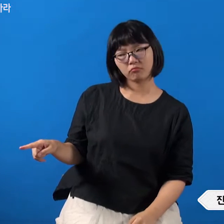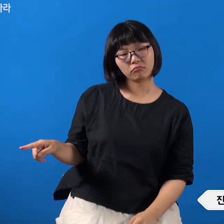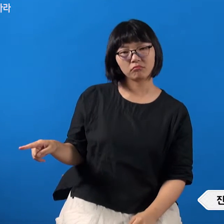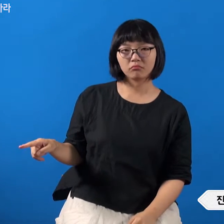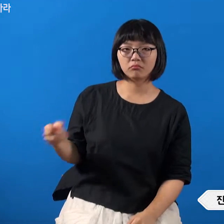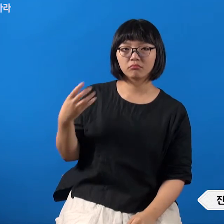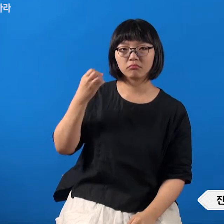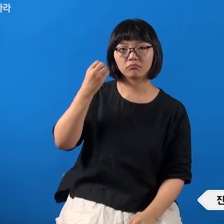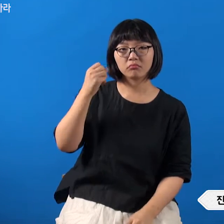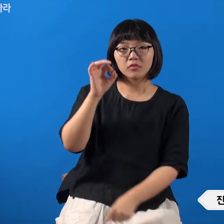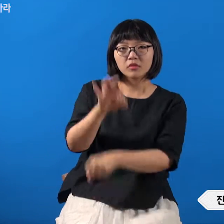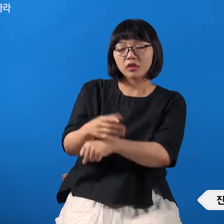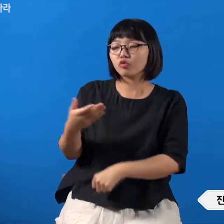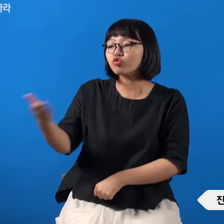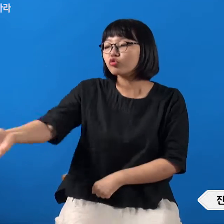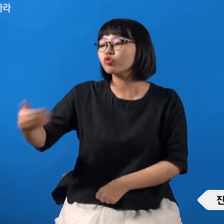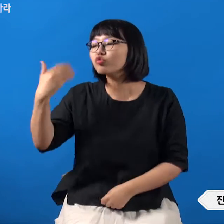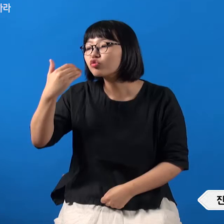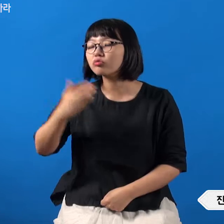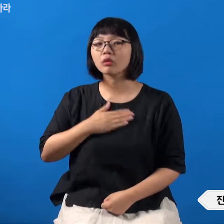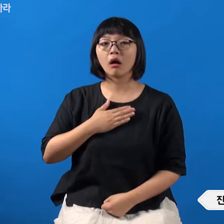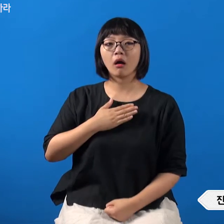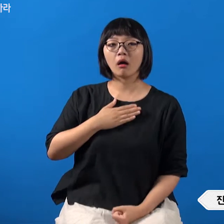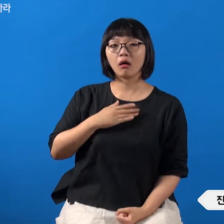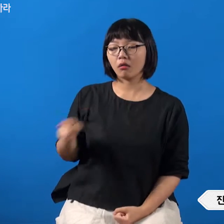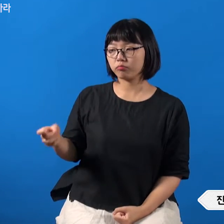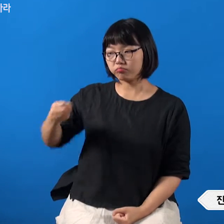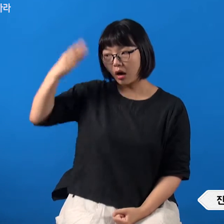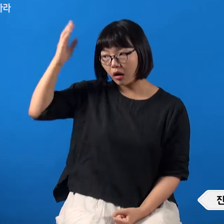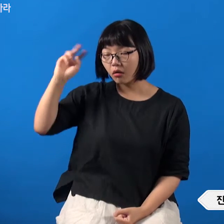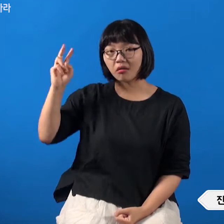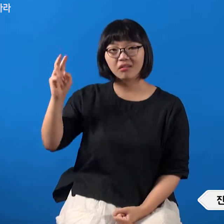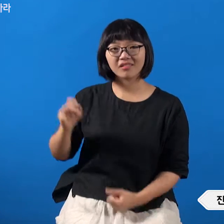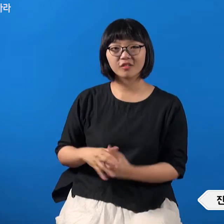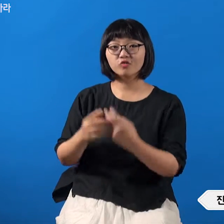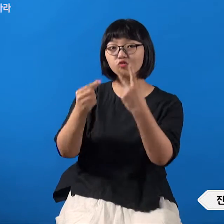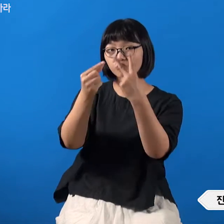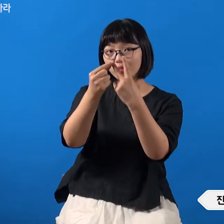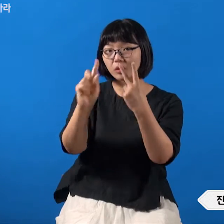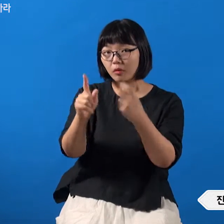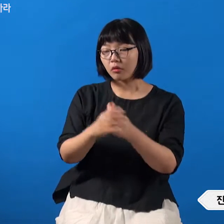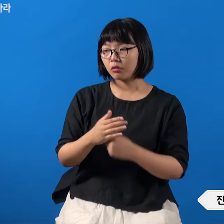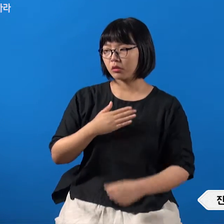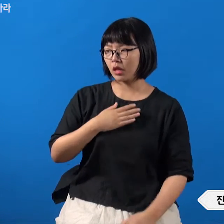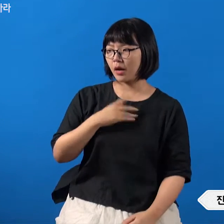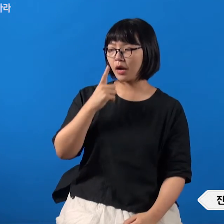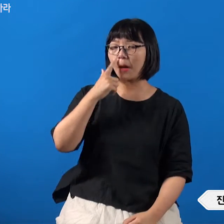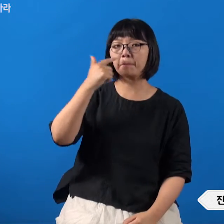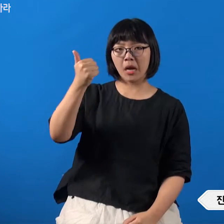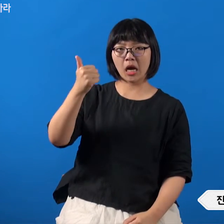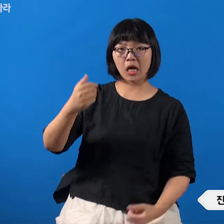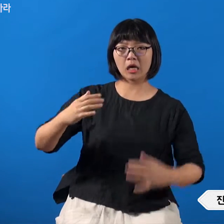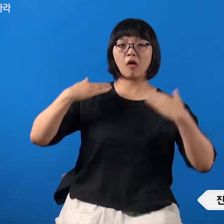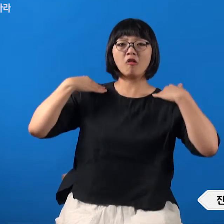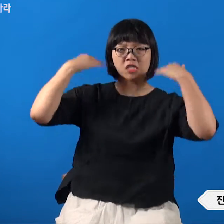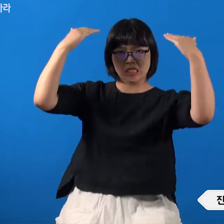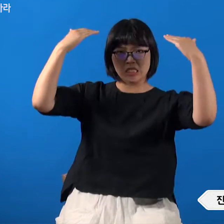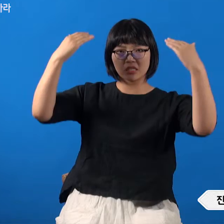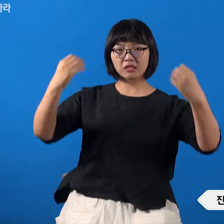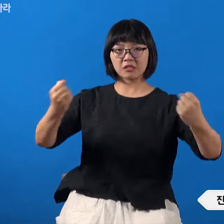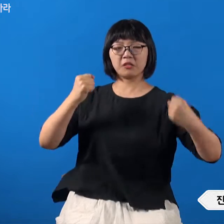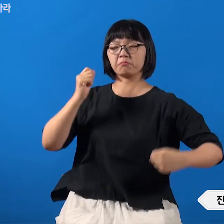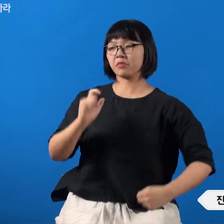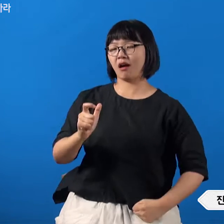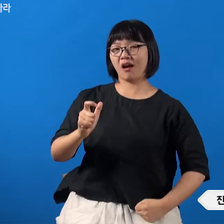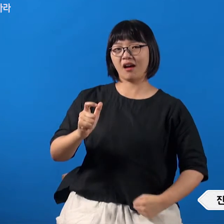줬는지 잊어버렸구나 라는 생각입니다. 둘째는 아빠가 마음만 먹으면 이 감자튀김을 다시 다